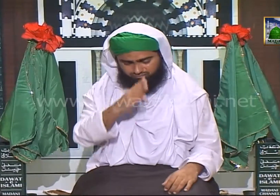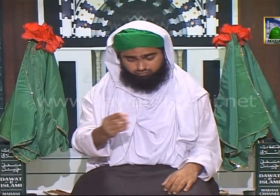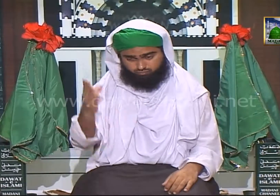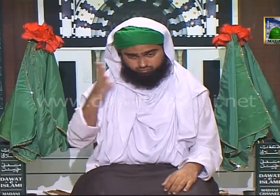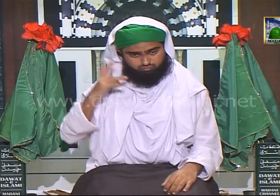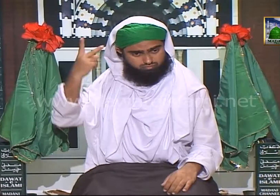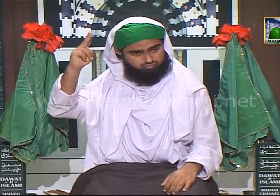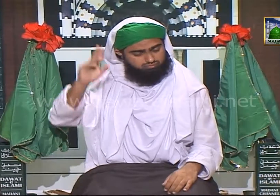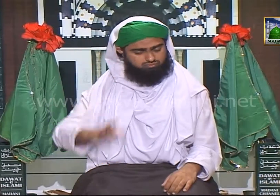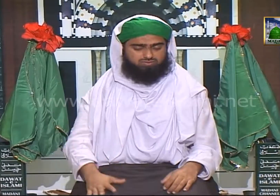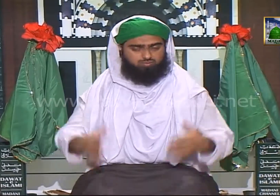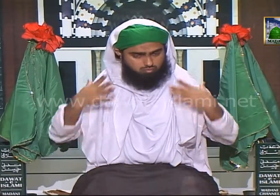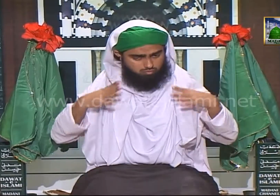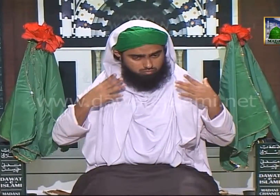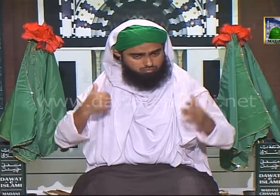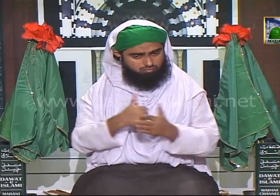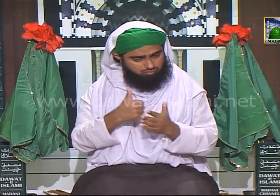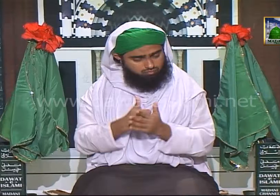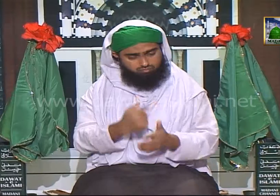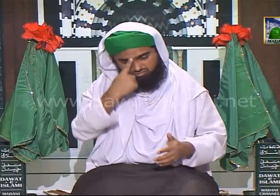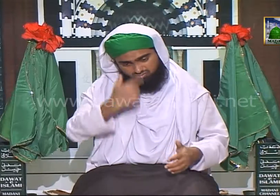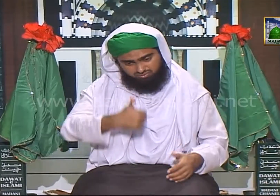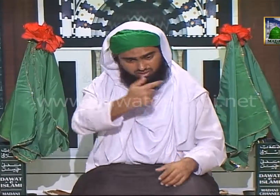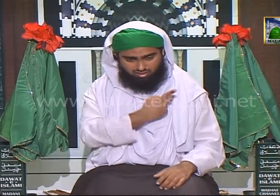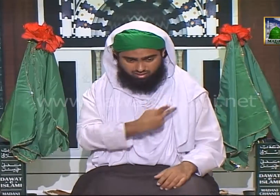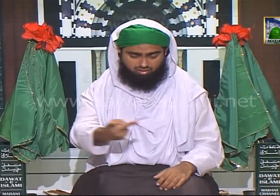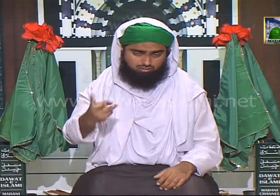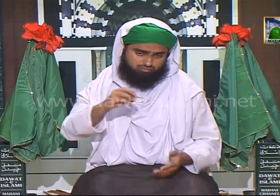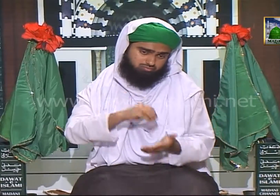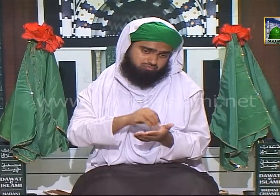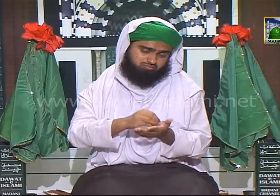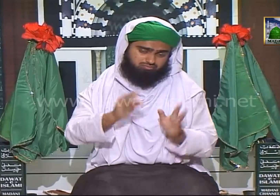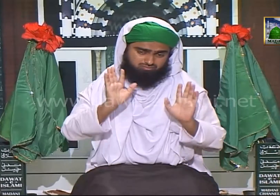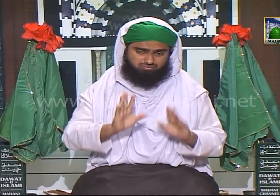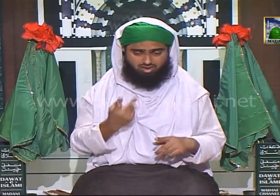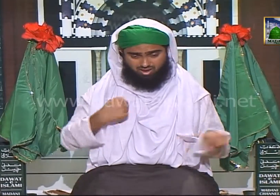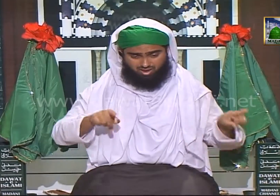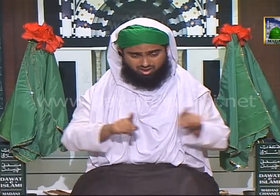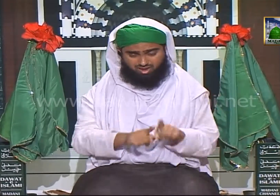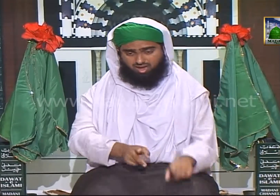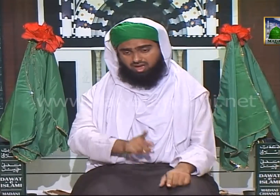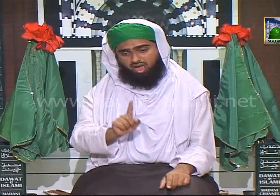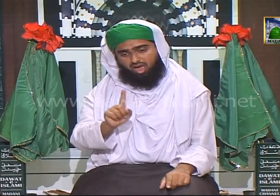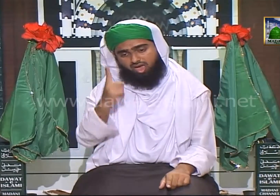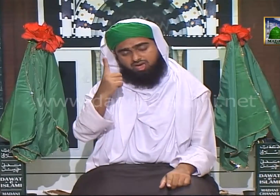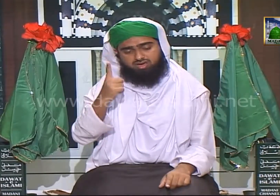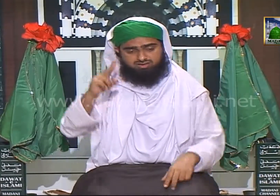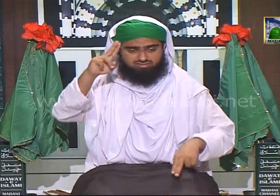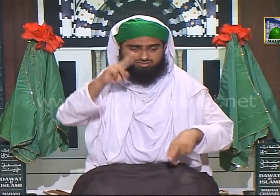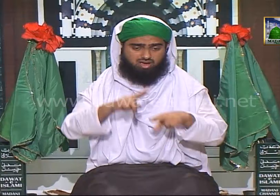طرح آپ لگن سے، محنت سے، ہمت سے کام کرتے رہو گے تو کام ہوگا، اور ایک ہی انداز ہوگا تو کام ہوگا،